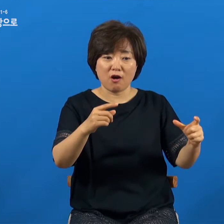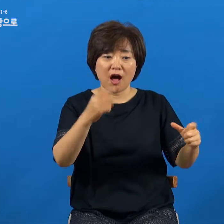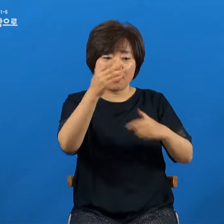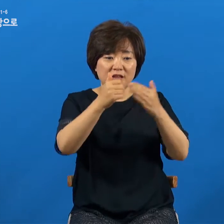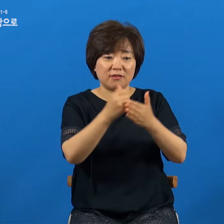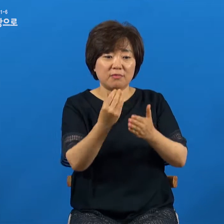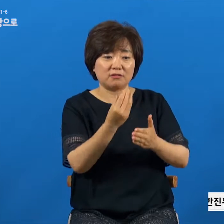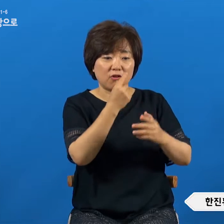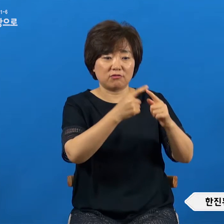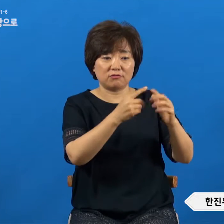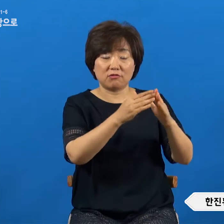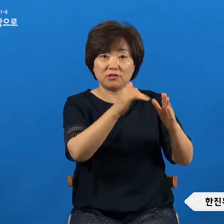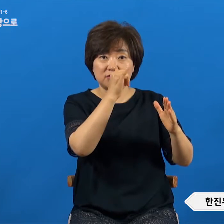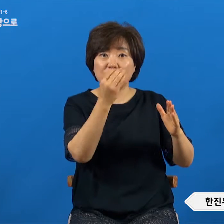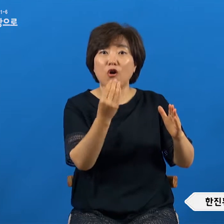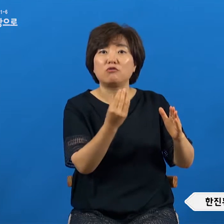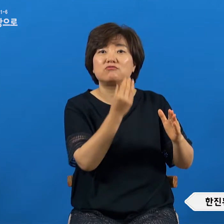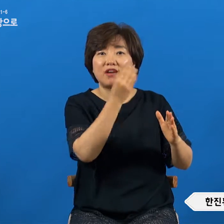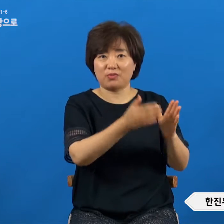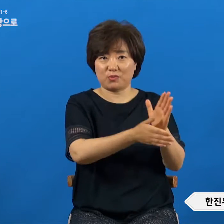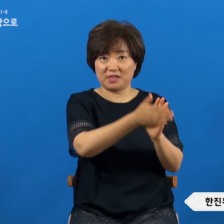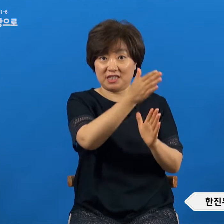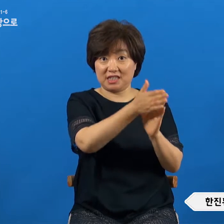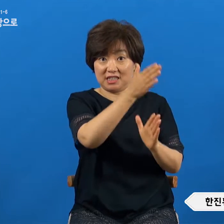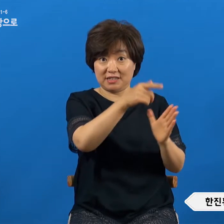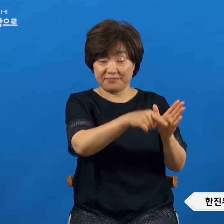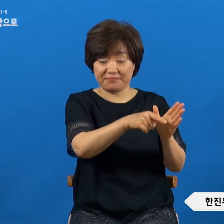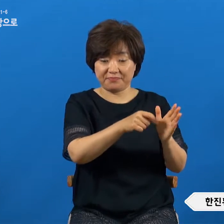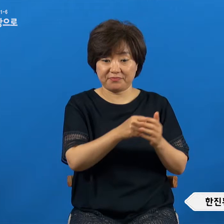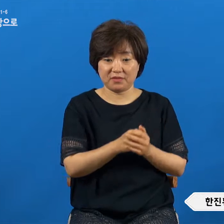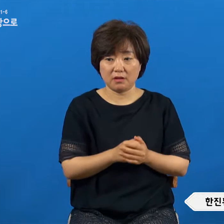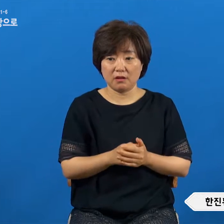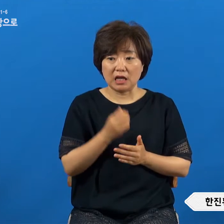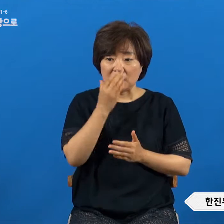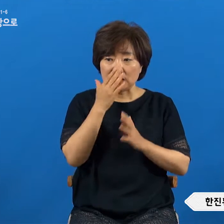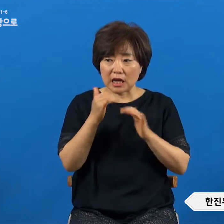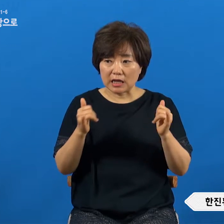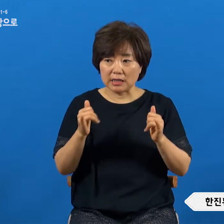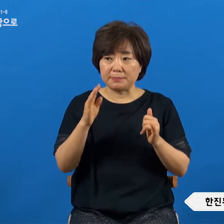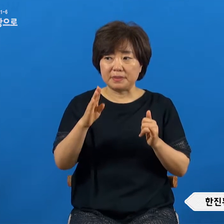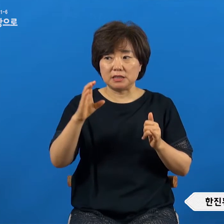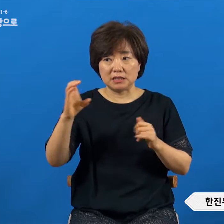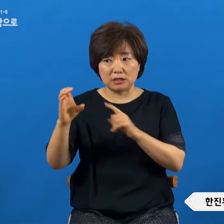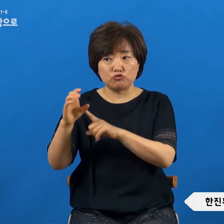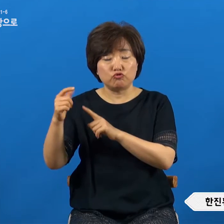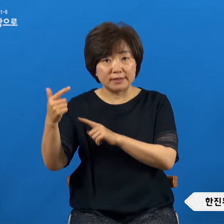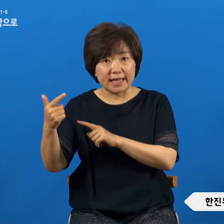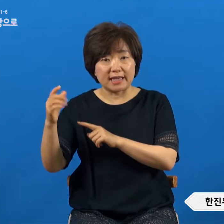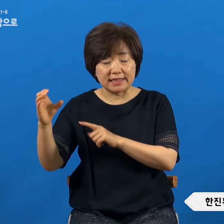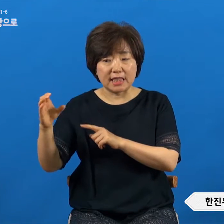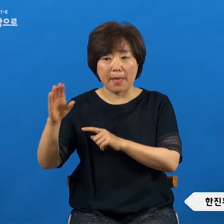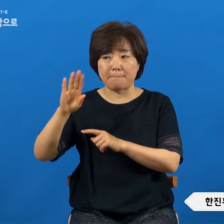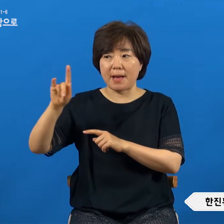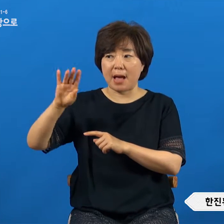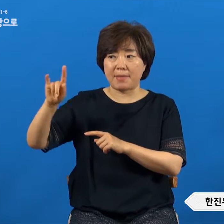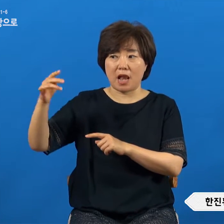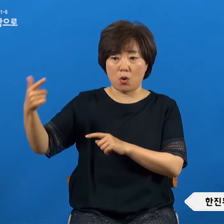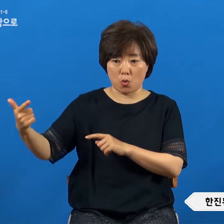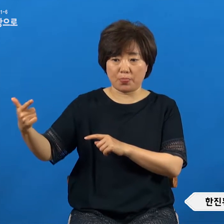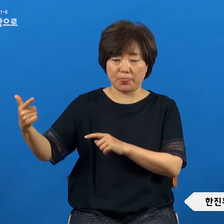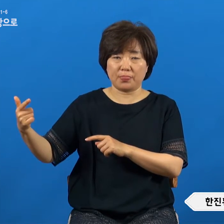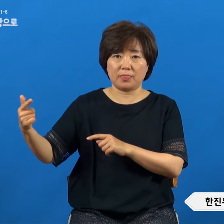도시였습니다. 그런데 이스라엘이 BC 6세기에 바벨론 제국에 의해서